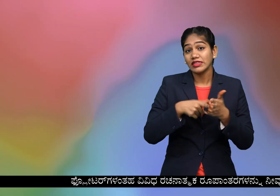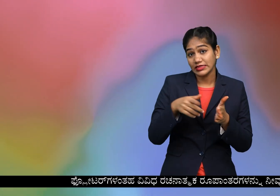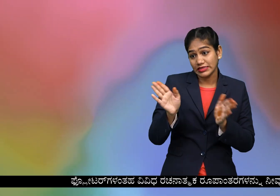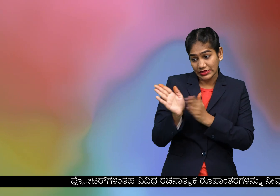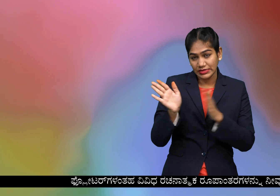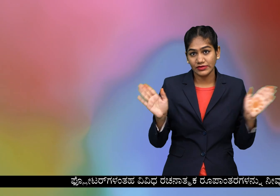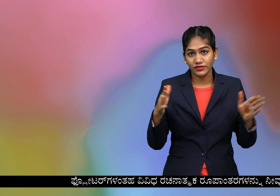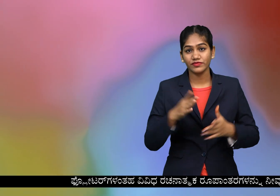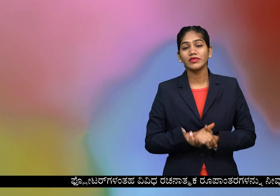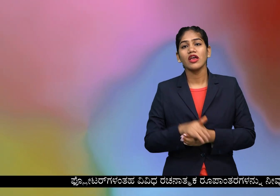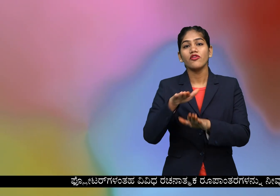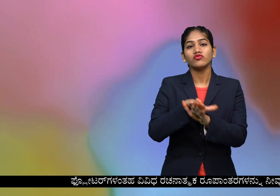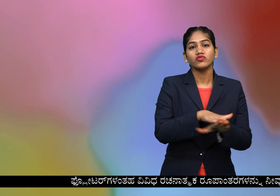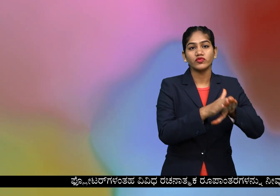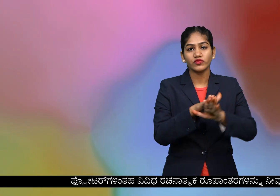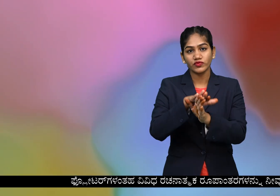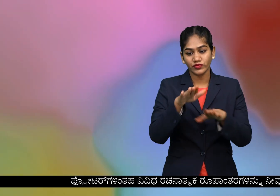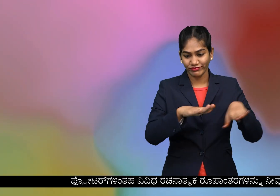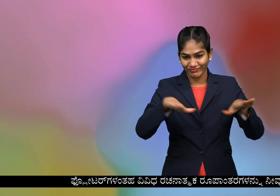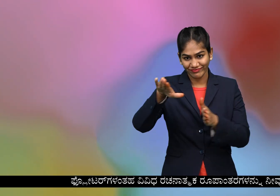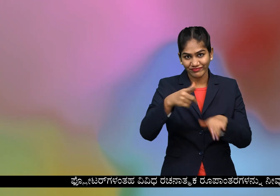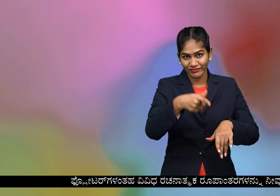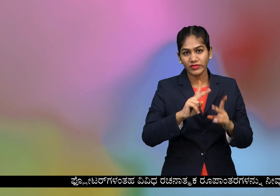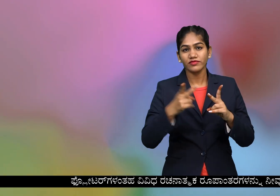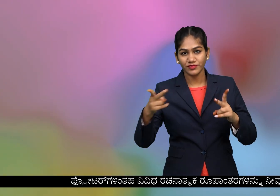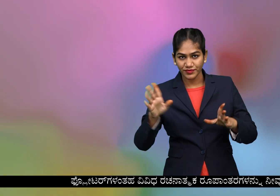ಫ್ಲೋಟರ್ಗಳಂತಹ ವಿವಿಧ ರಚನಾತ್ಮಕ ರೂಪಾಂತರಗಳನ್ನ ನೀವು ನೋಡ್ತೀರಿ.